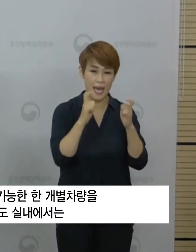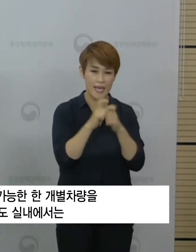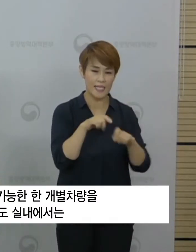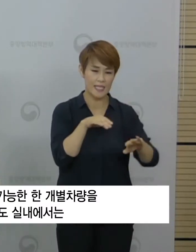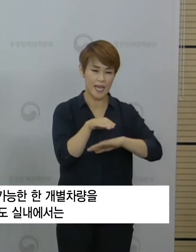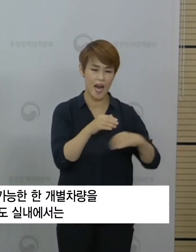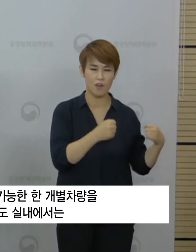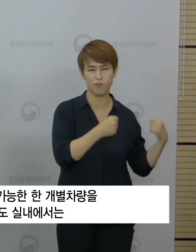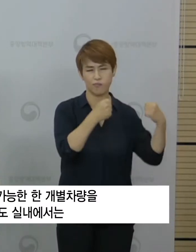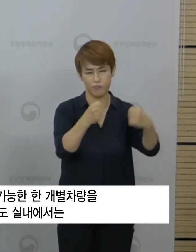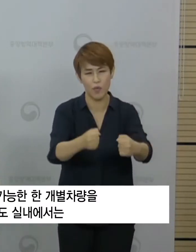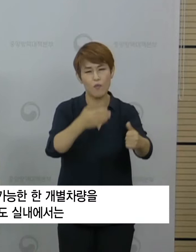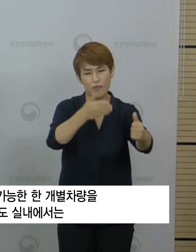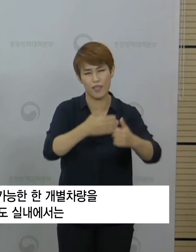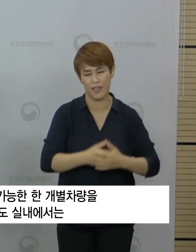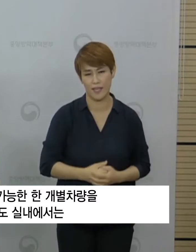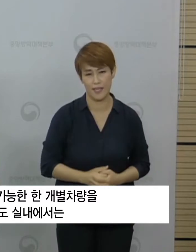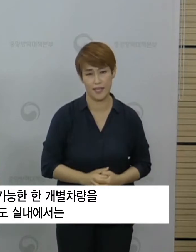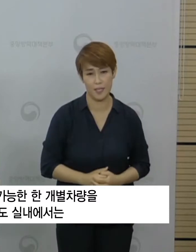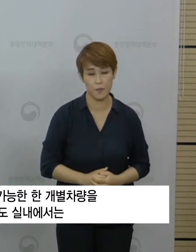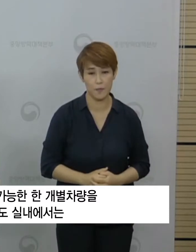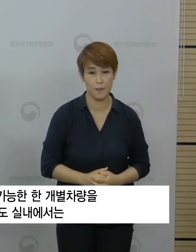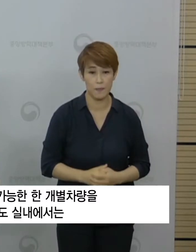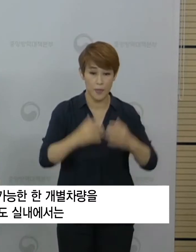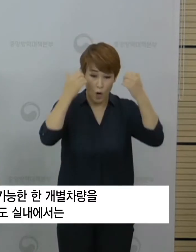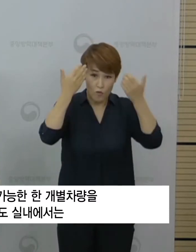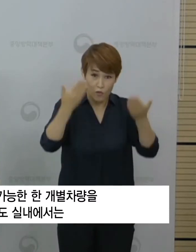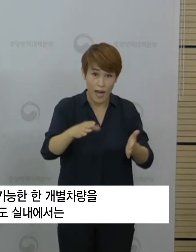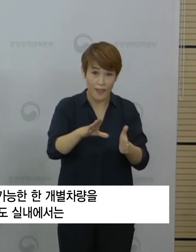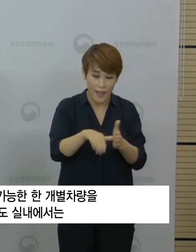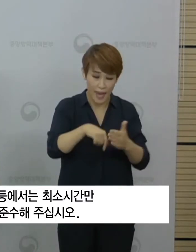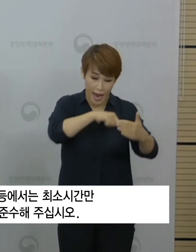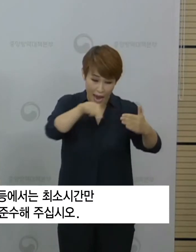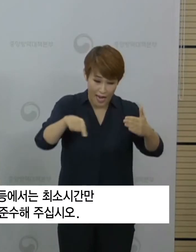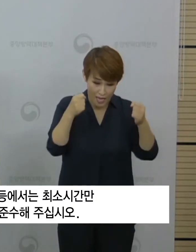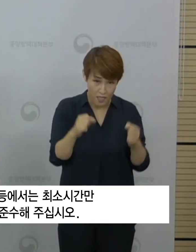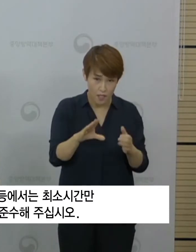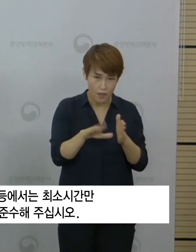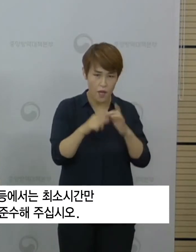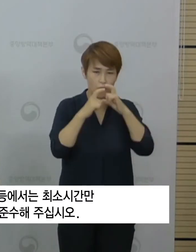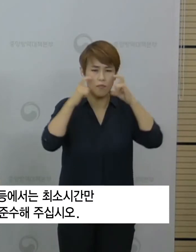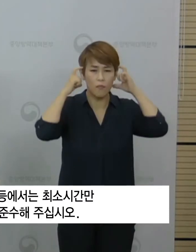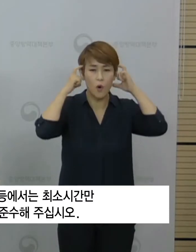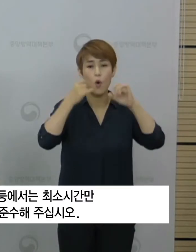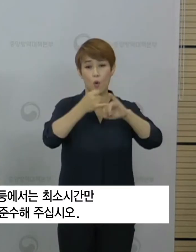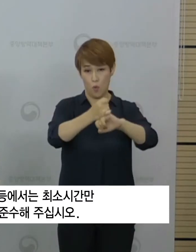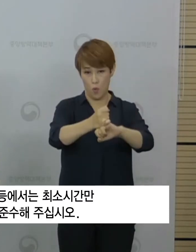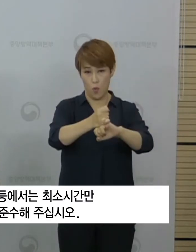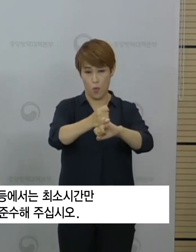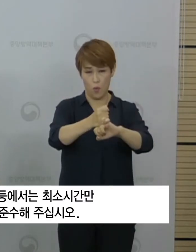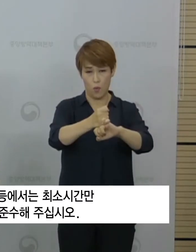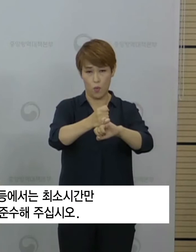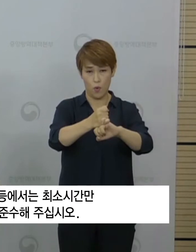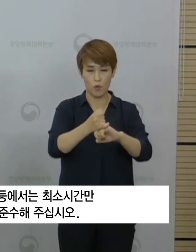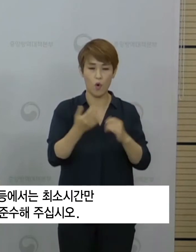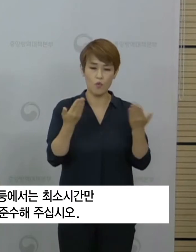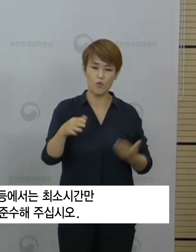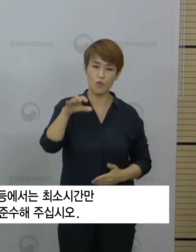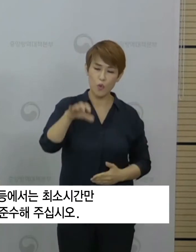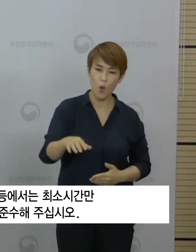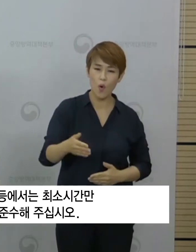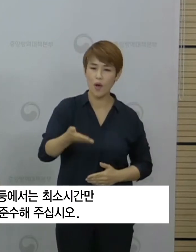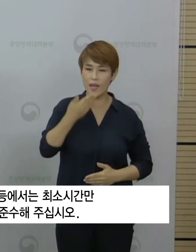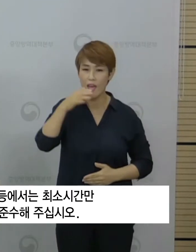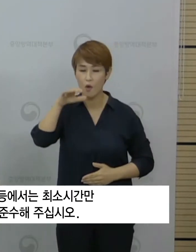이동해 주시는 게 필요합니다. 휴가 시에도 실내에서는 상시 마스크를 착용해 주시고 휴게소, 식당,